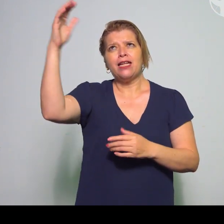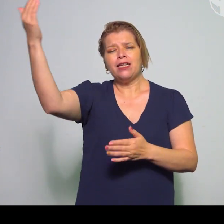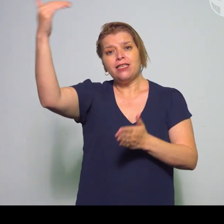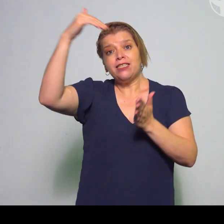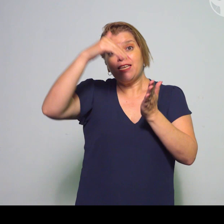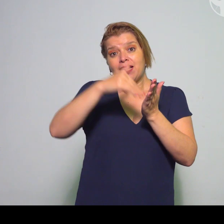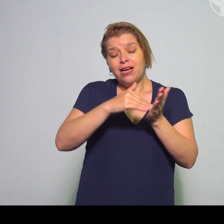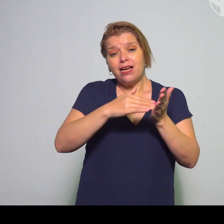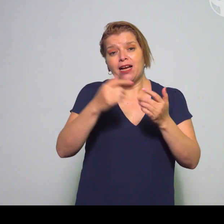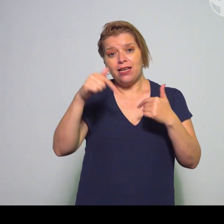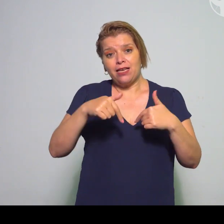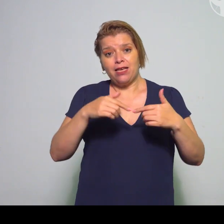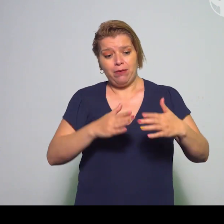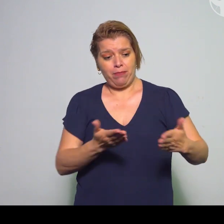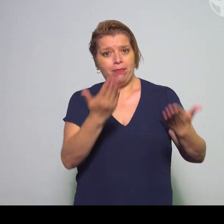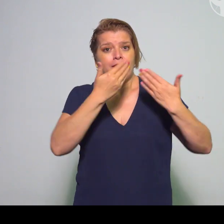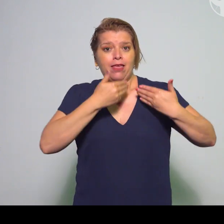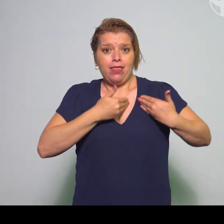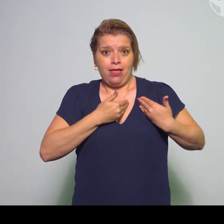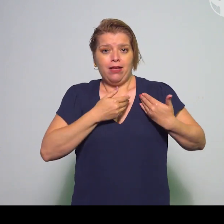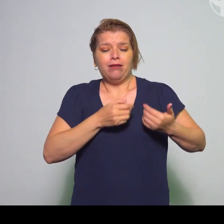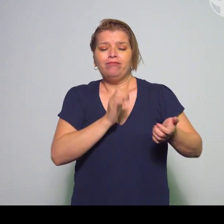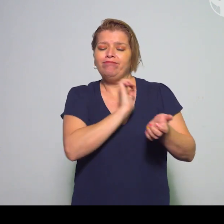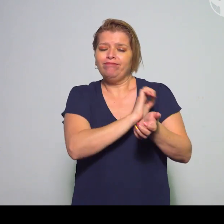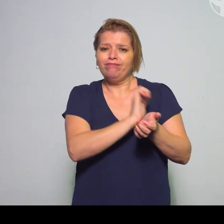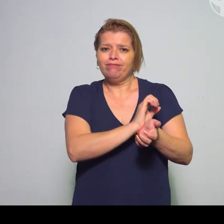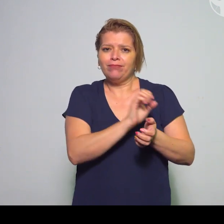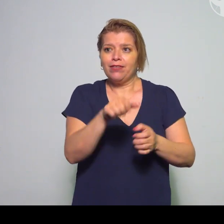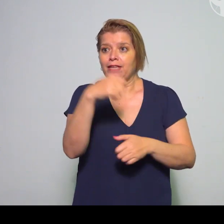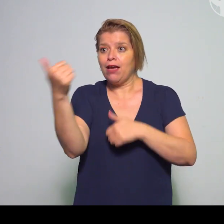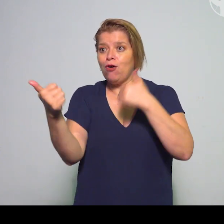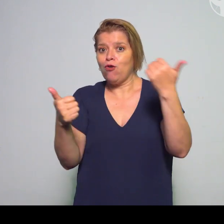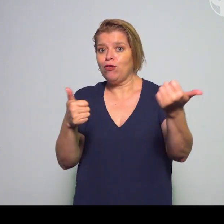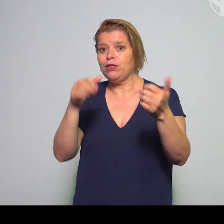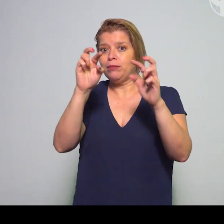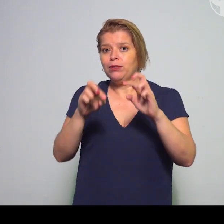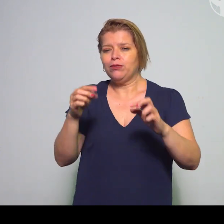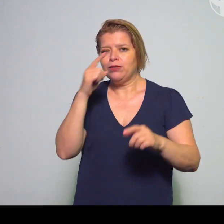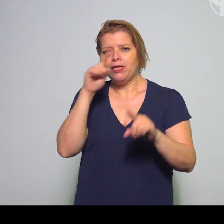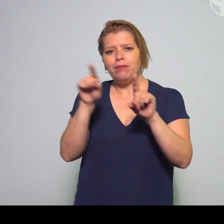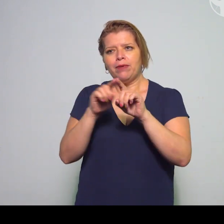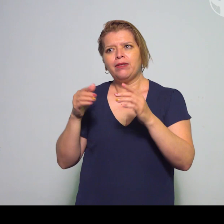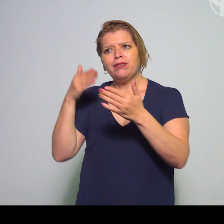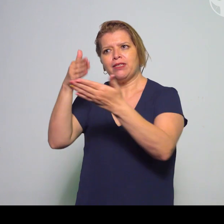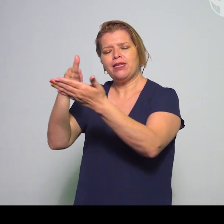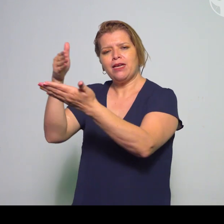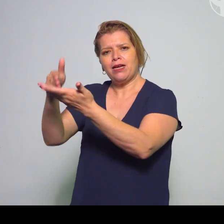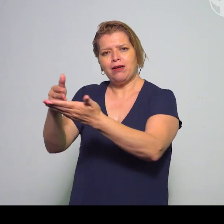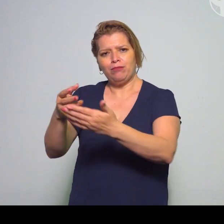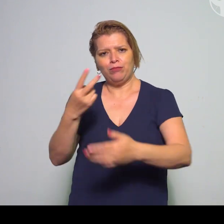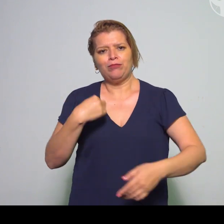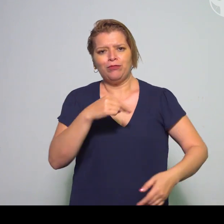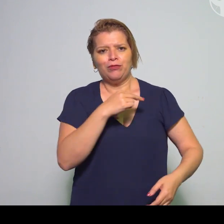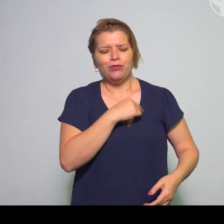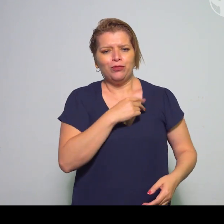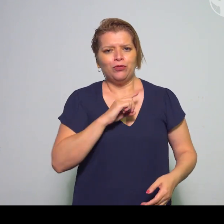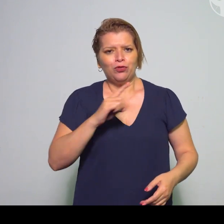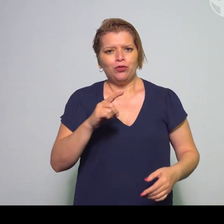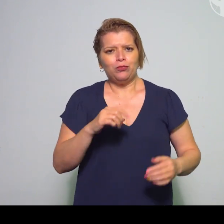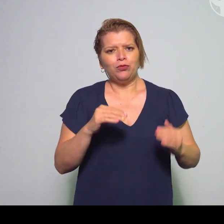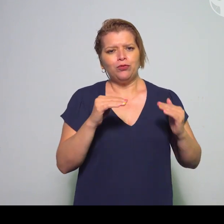llevar esperanza a otros que quizás hoy no saben qué hacer con sus pedazos rotos. Nosotros somos una